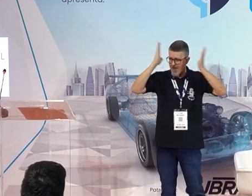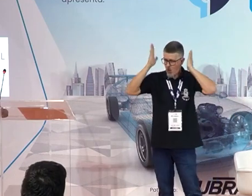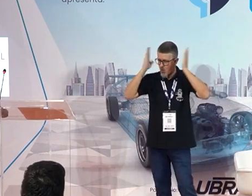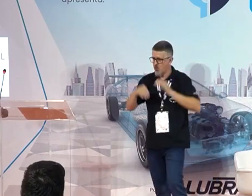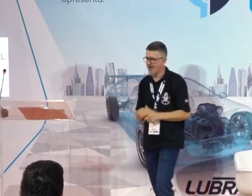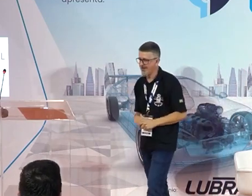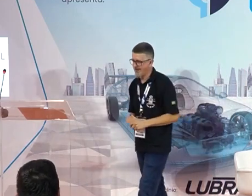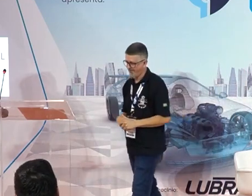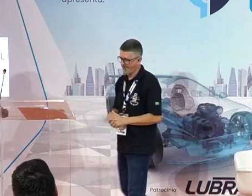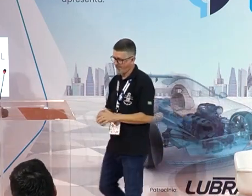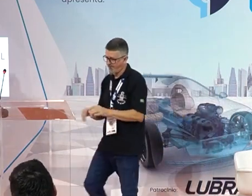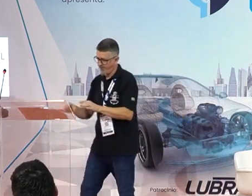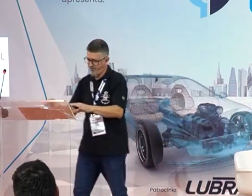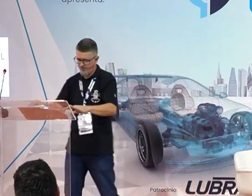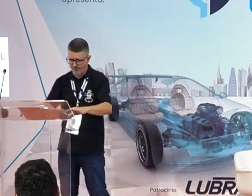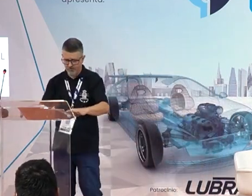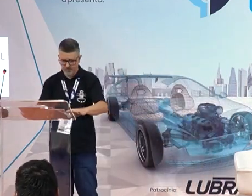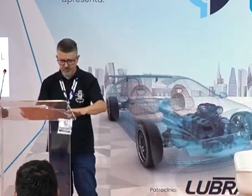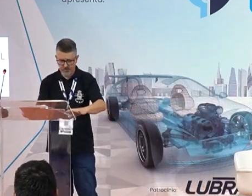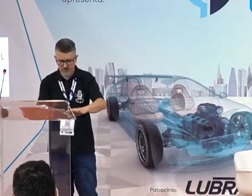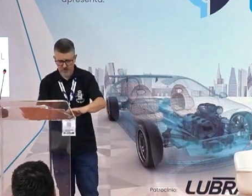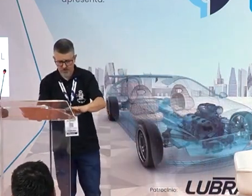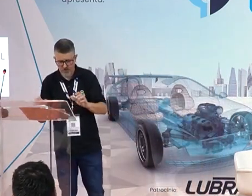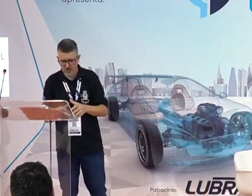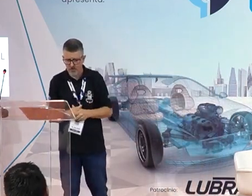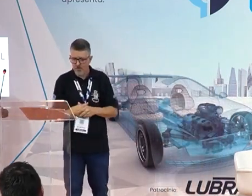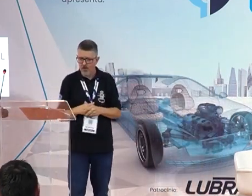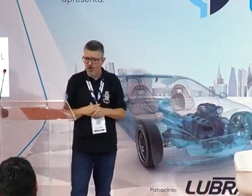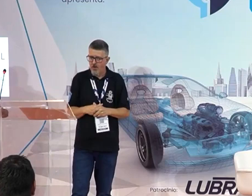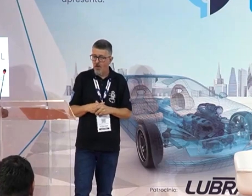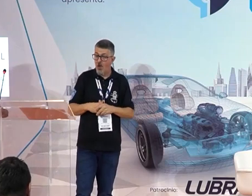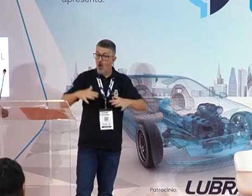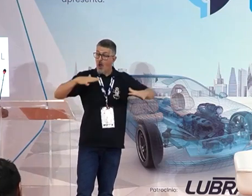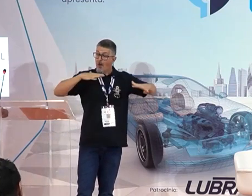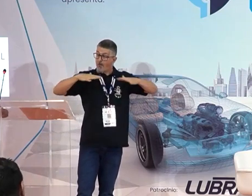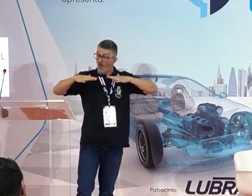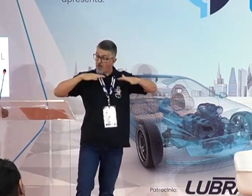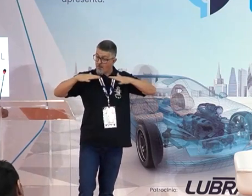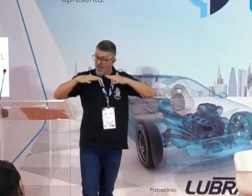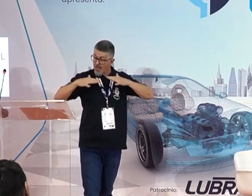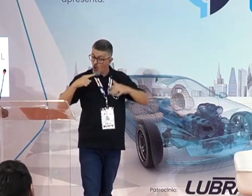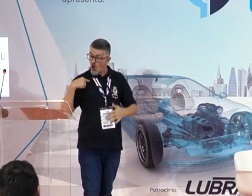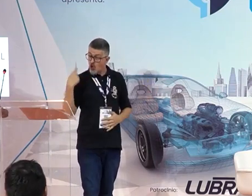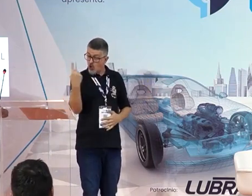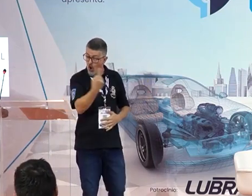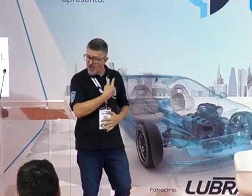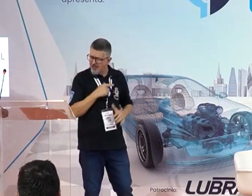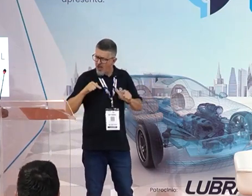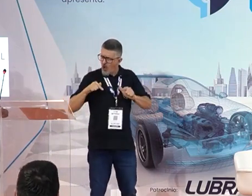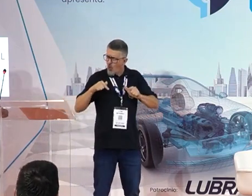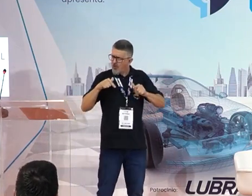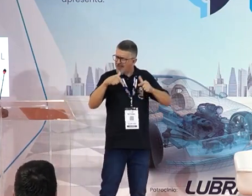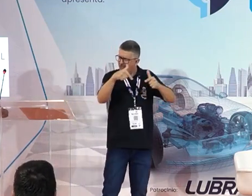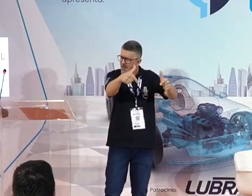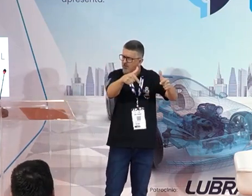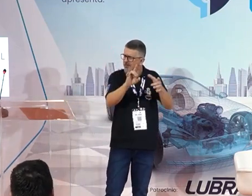motorista, de motoristas surdos. Esse movimento de